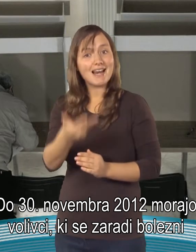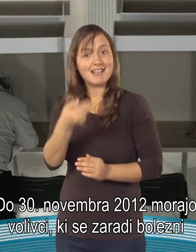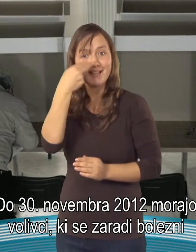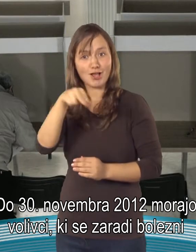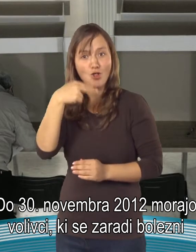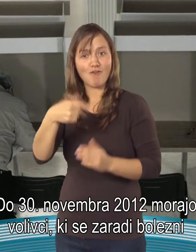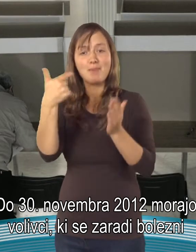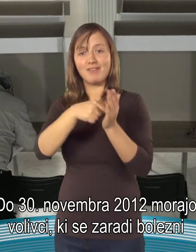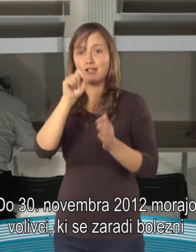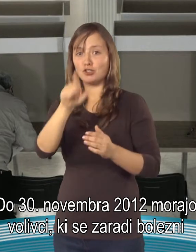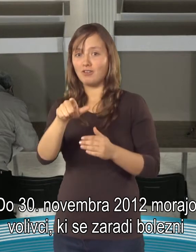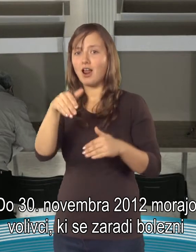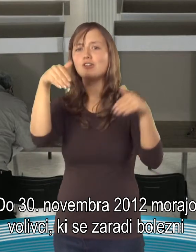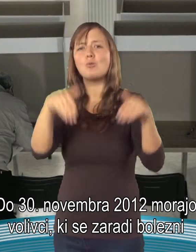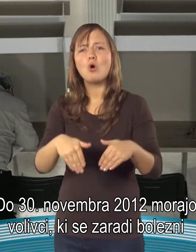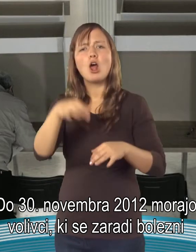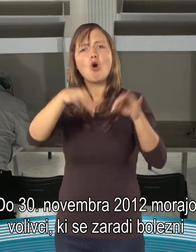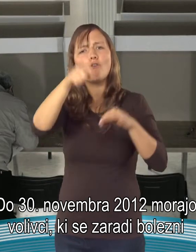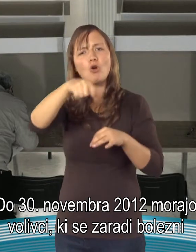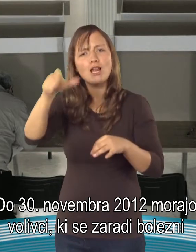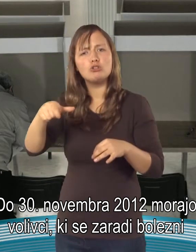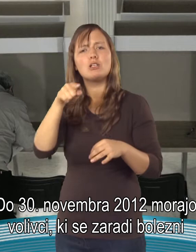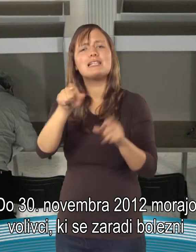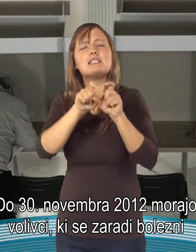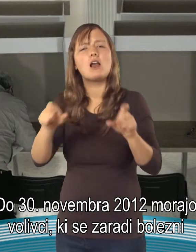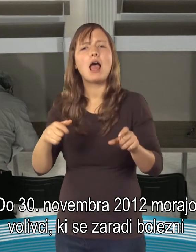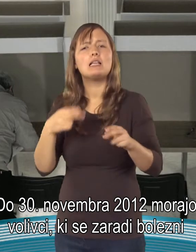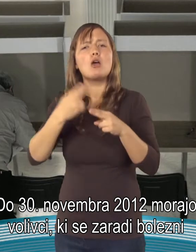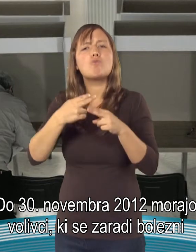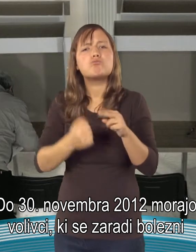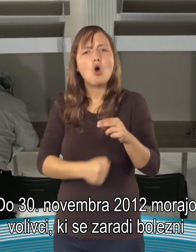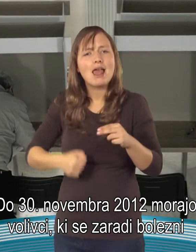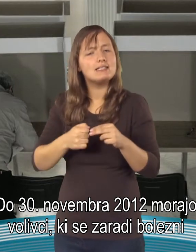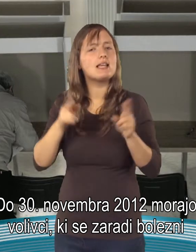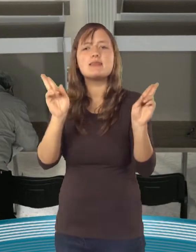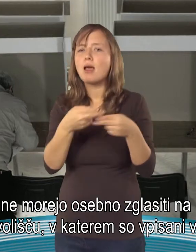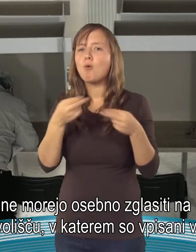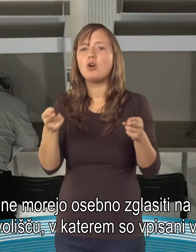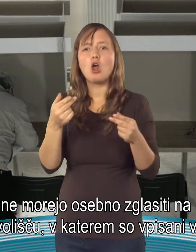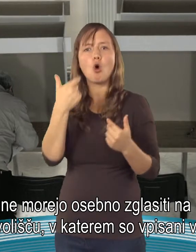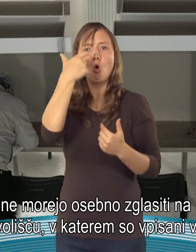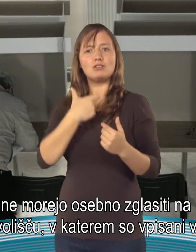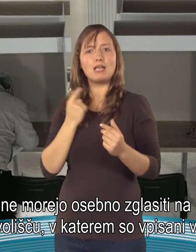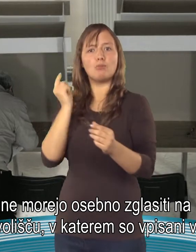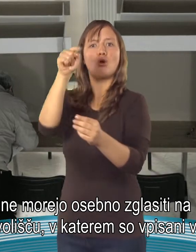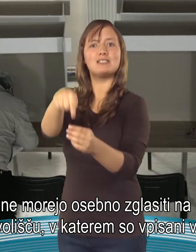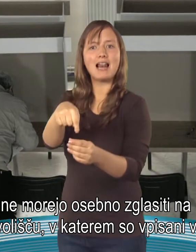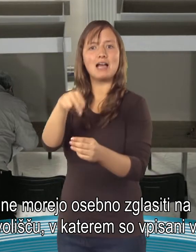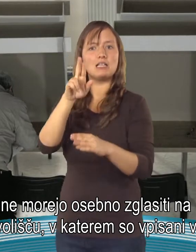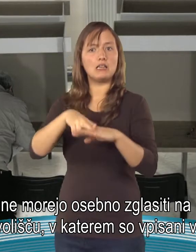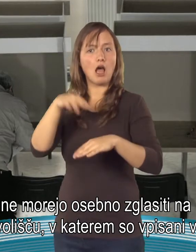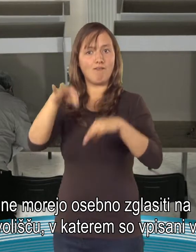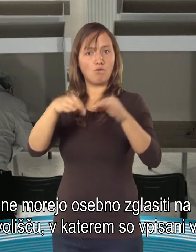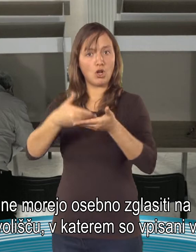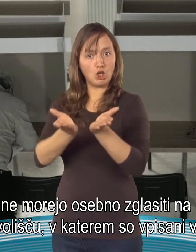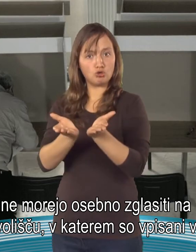Do 30. novembra 2012 morajo volivci, ki se zaradi bolezni ne morejo osebno zglasiti na volišču, v